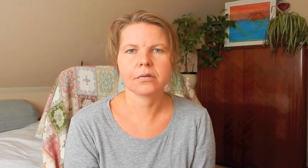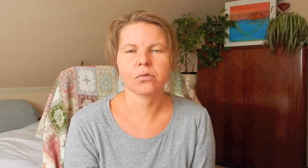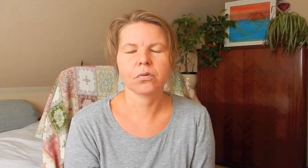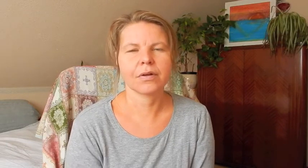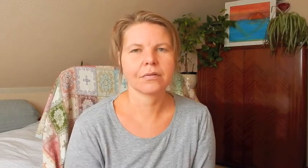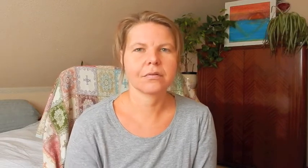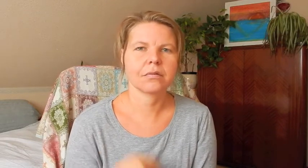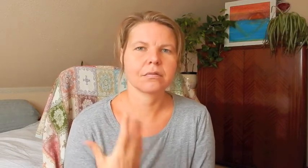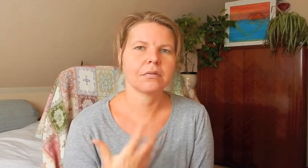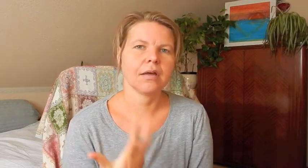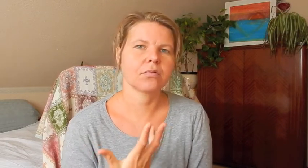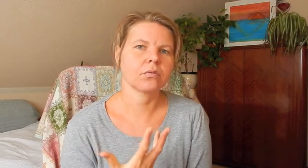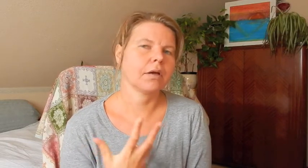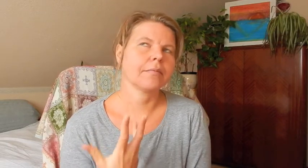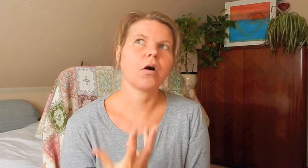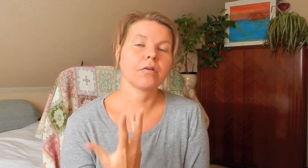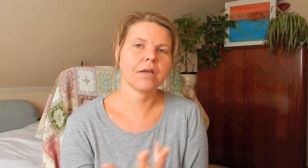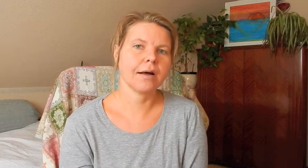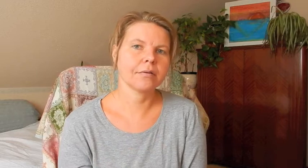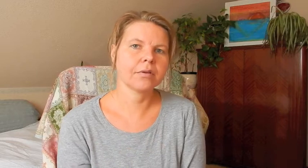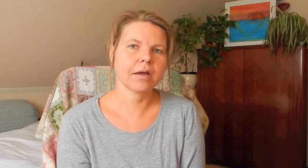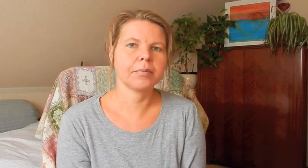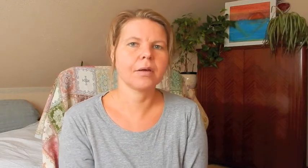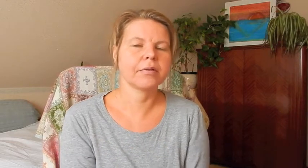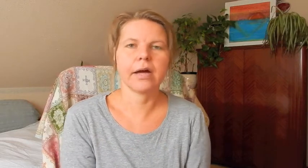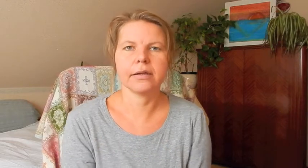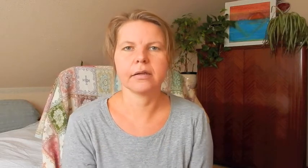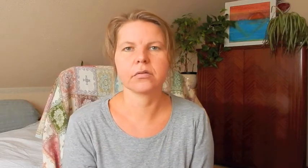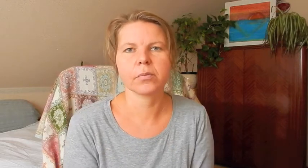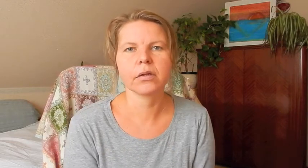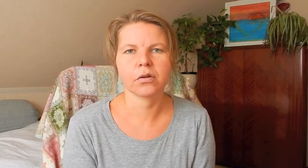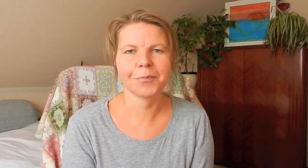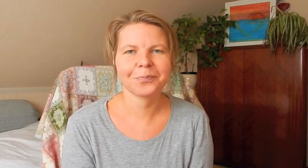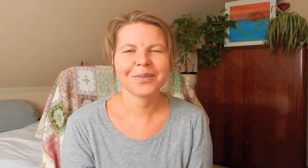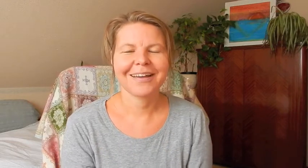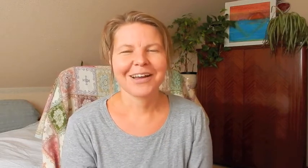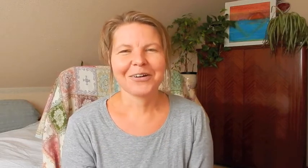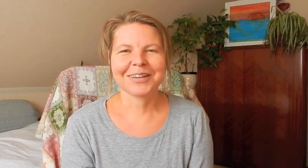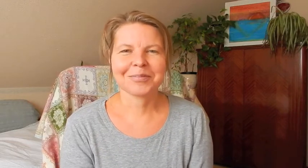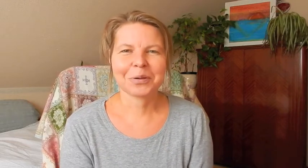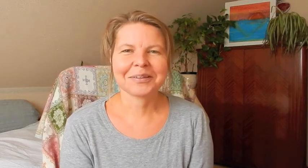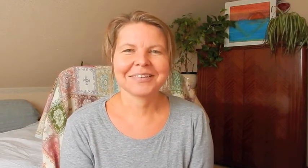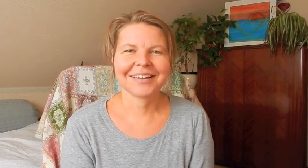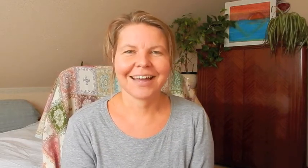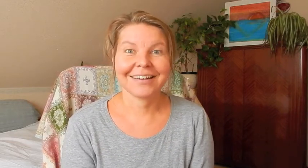Meditationspraxis, so was, ja, so, oder auch aus der Atemtherapie habe ich da einiges so mitgenommen. Und das möchte ich dir